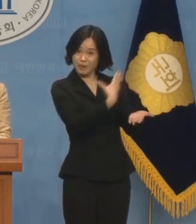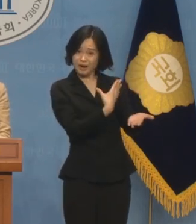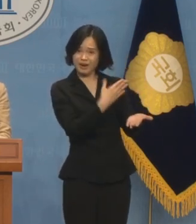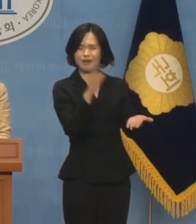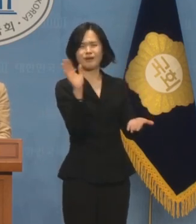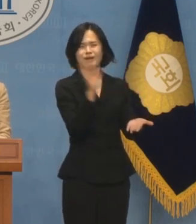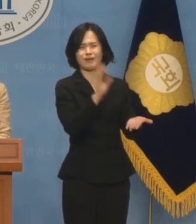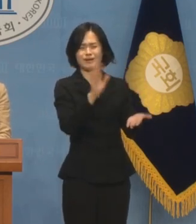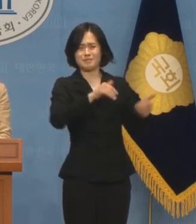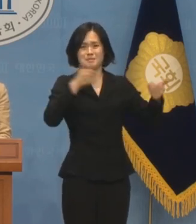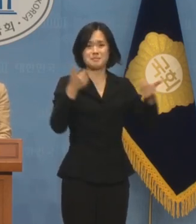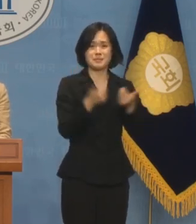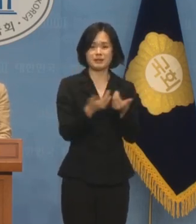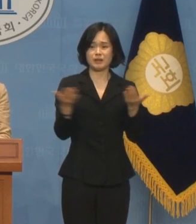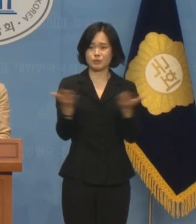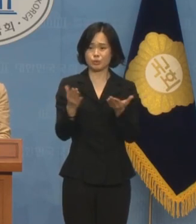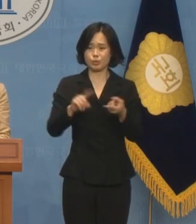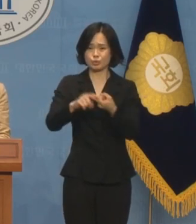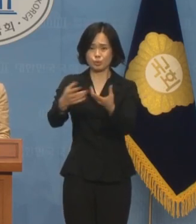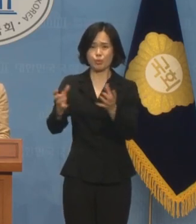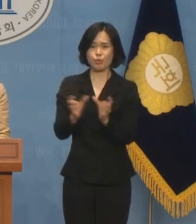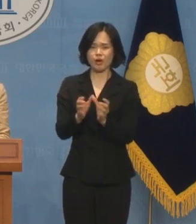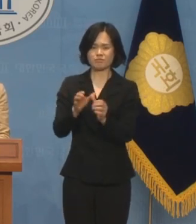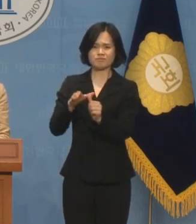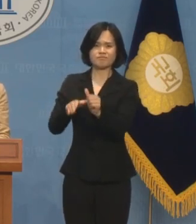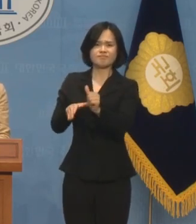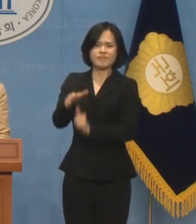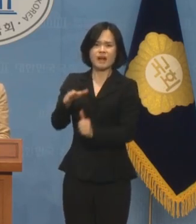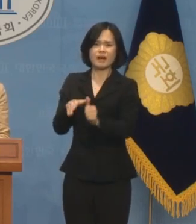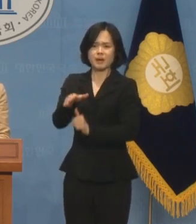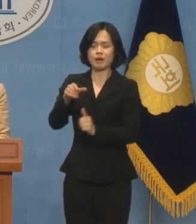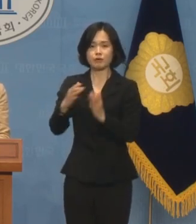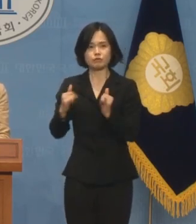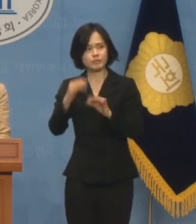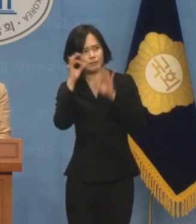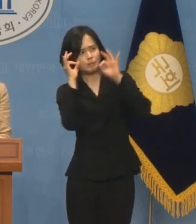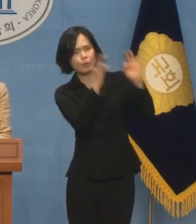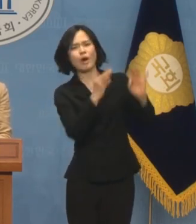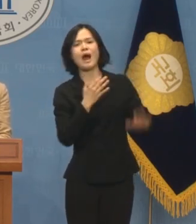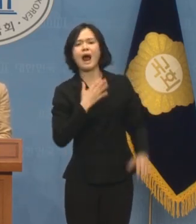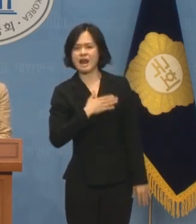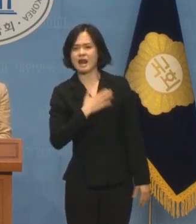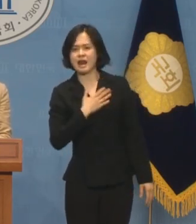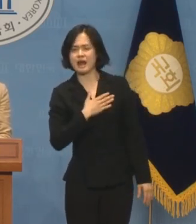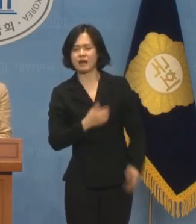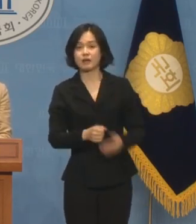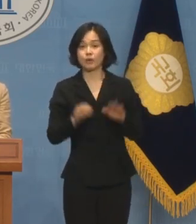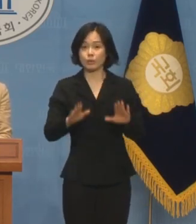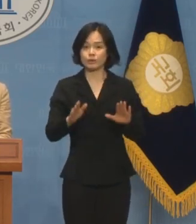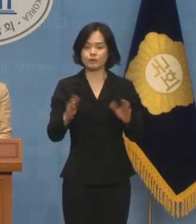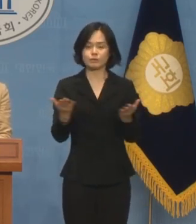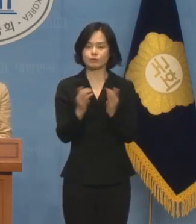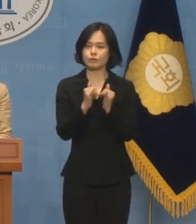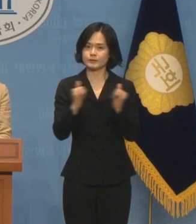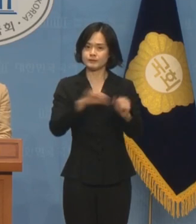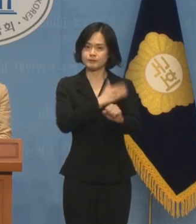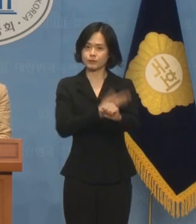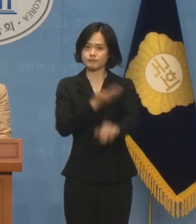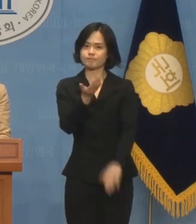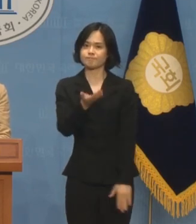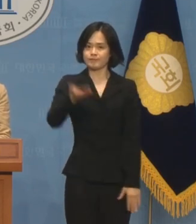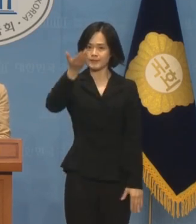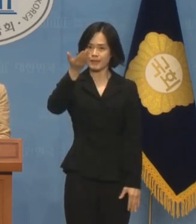다른 다른 이름에 불과했다는 것을 국민은 기억하고 있습니다 오늘은 노동자의 권리 향상과